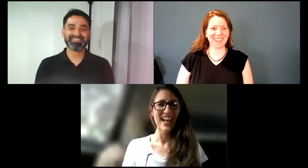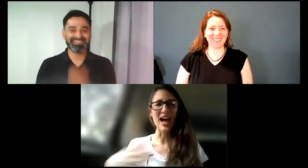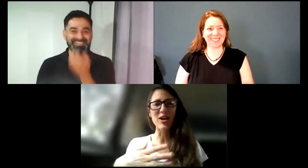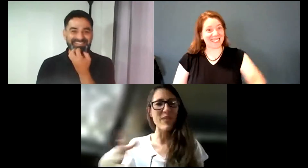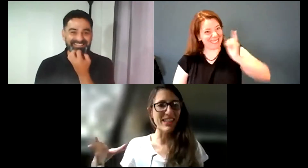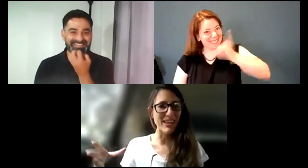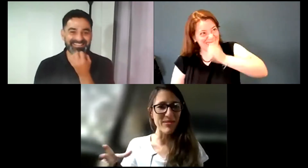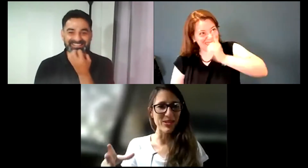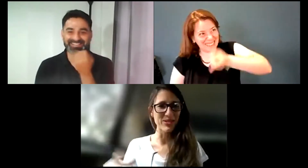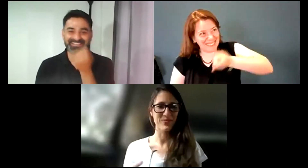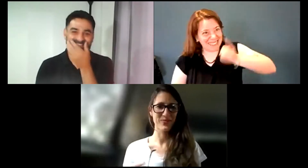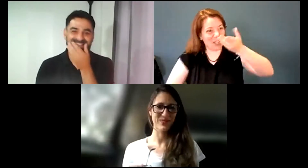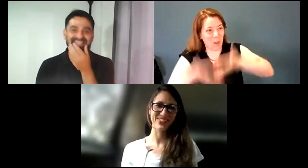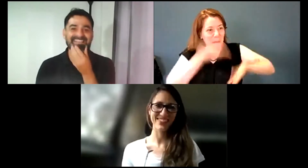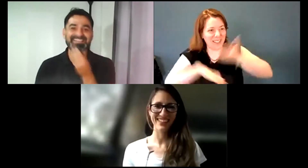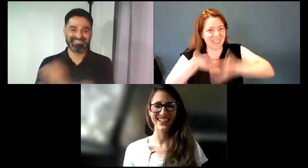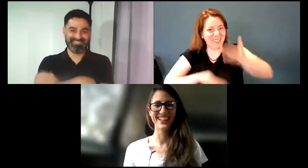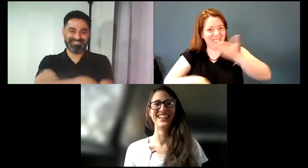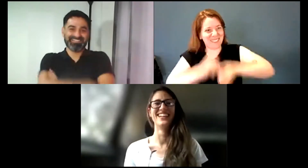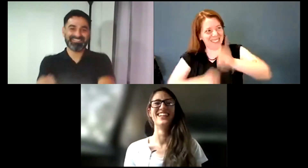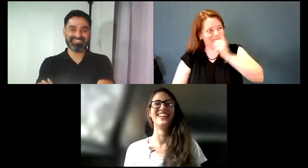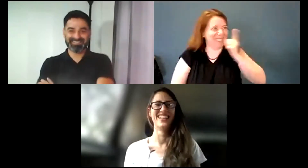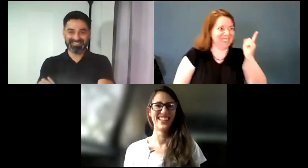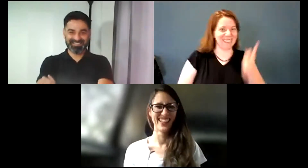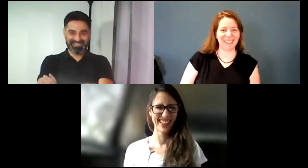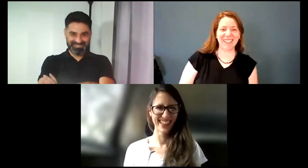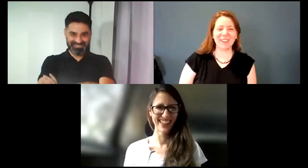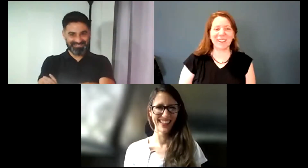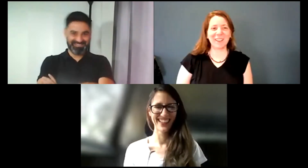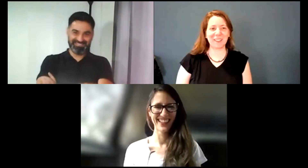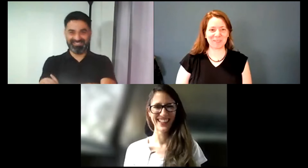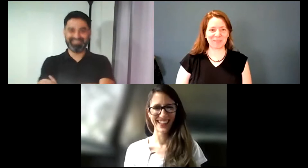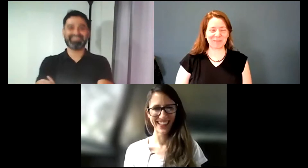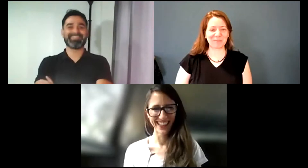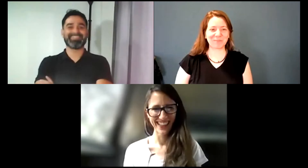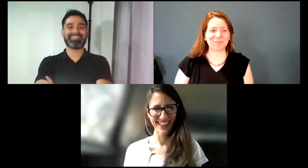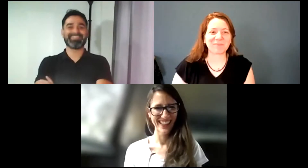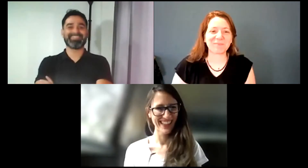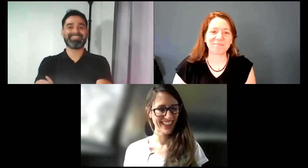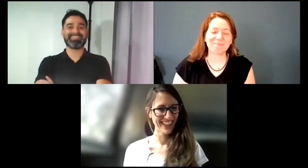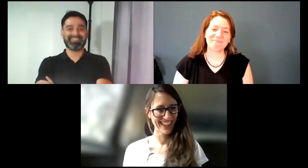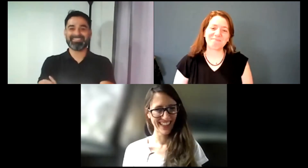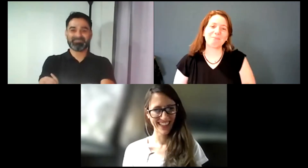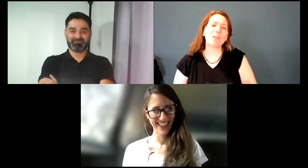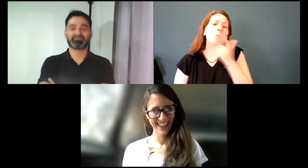Las compartimos. Sí, son lo más, Paula. Con mucho gusto lo compartimos, Paula.